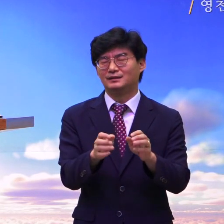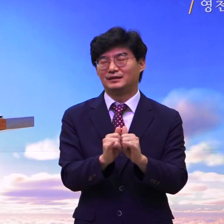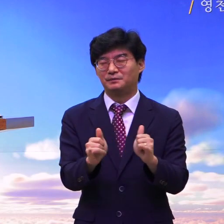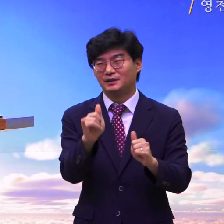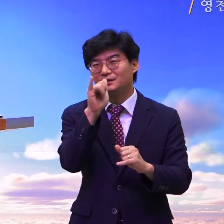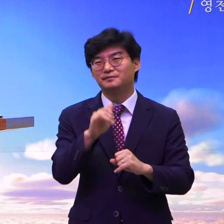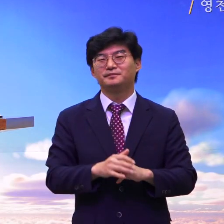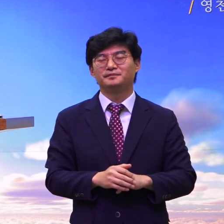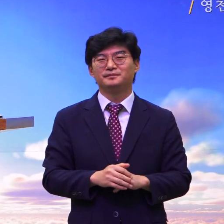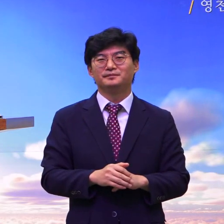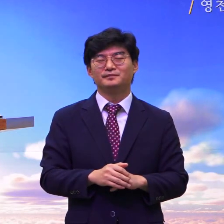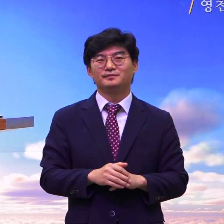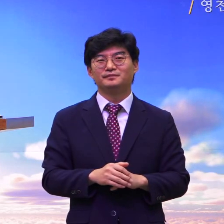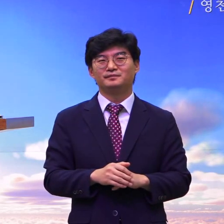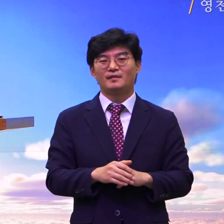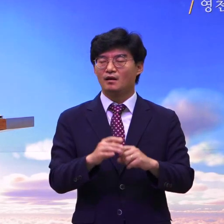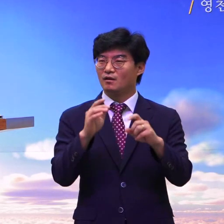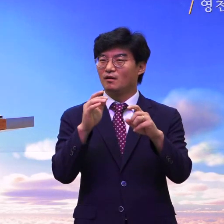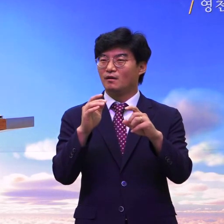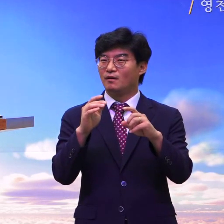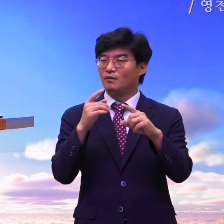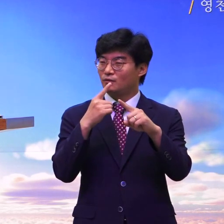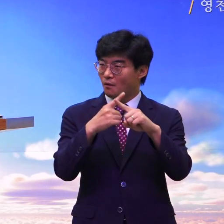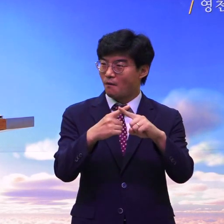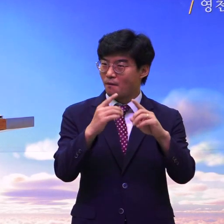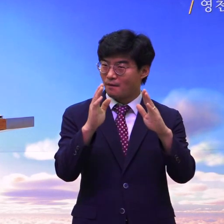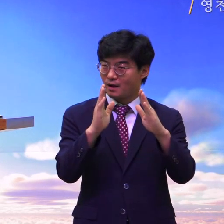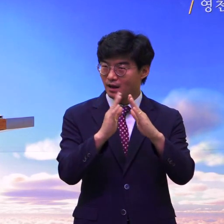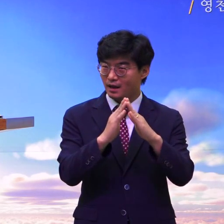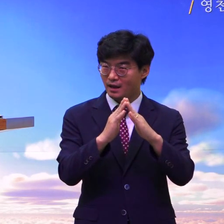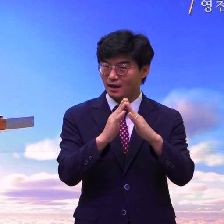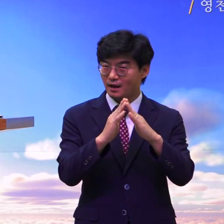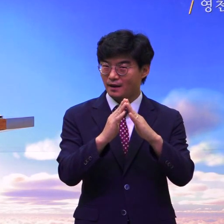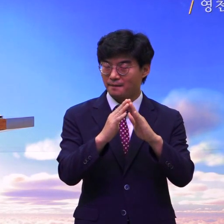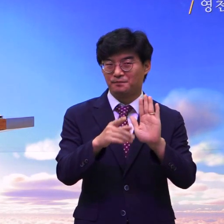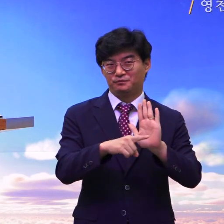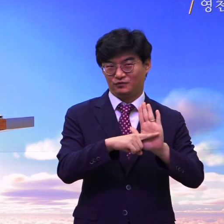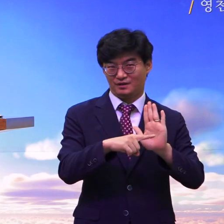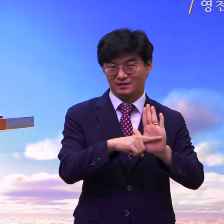여러분, 어느 시대나 교회에 대해서 회의적인 사람들은 늘 있었습니다.